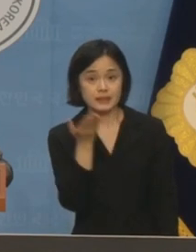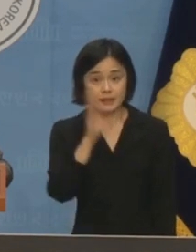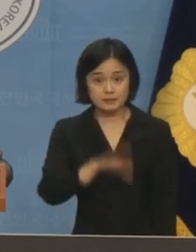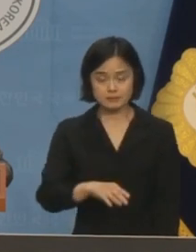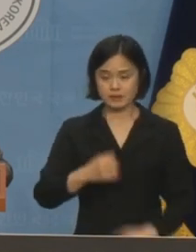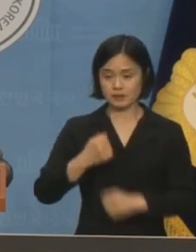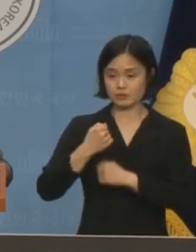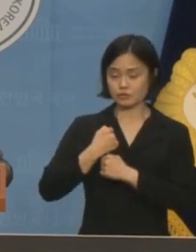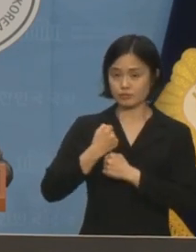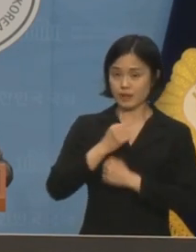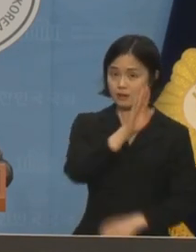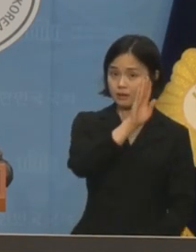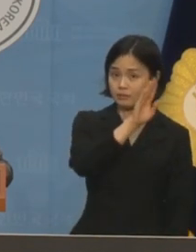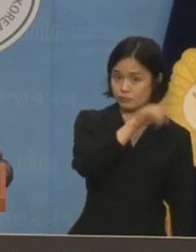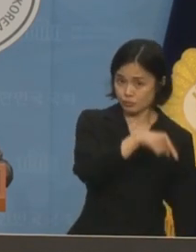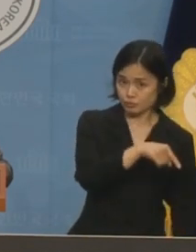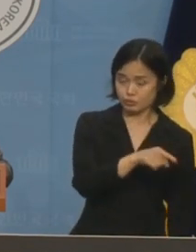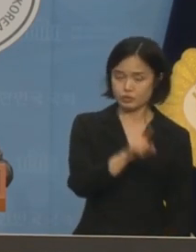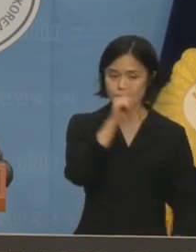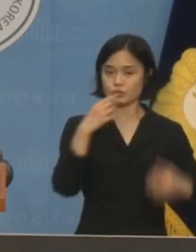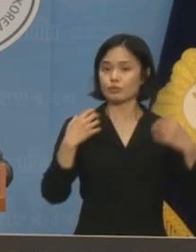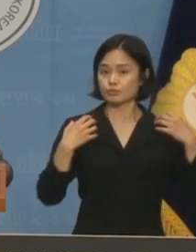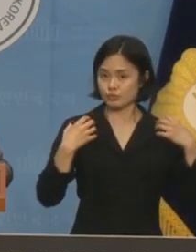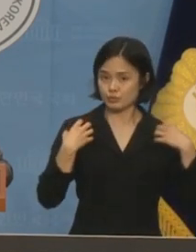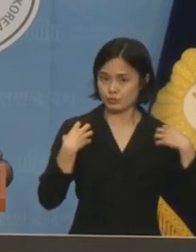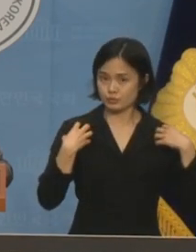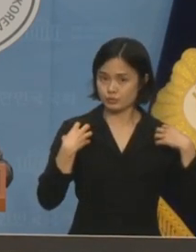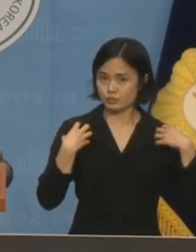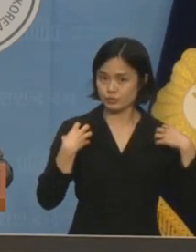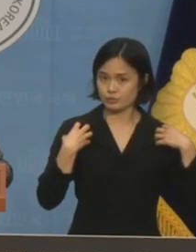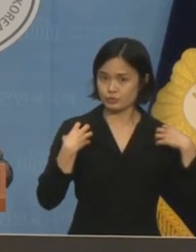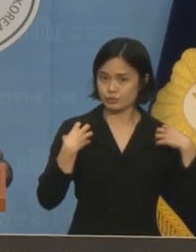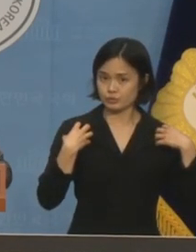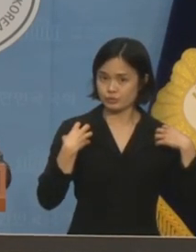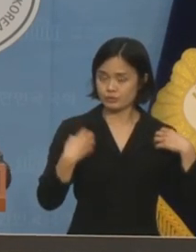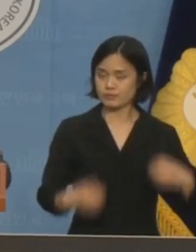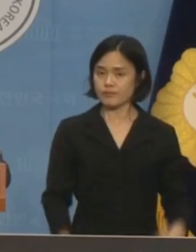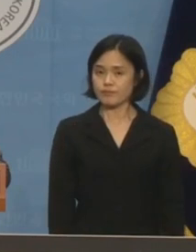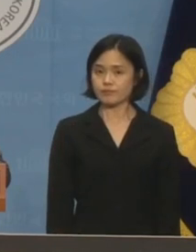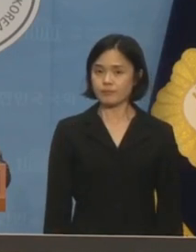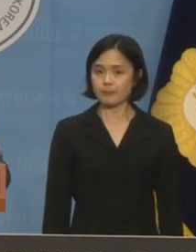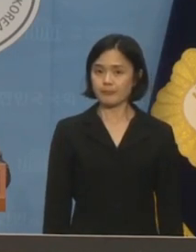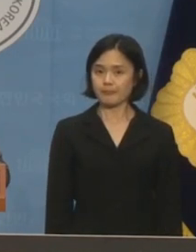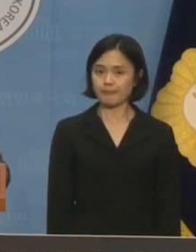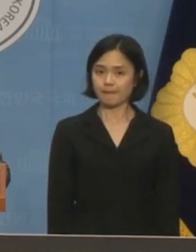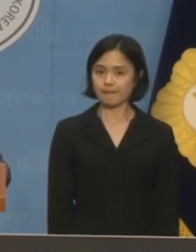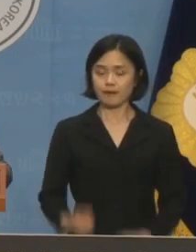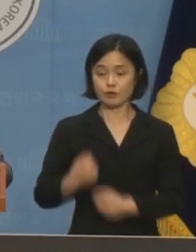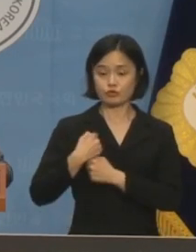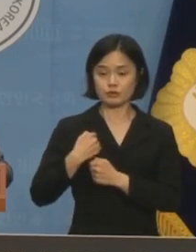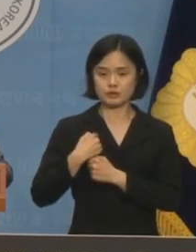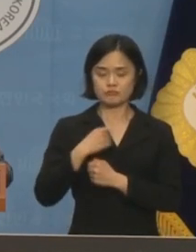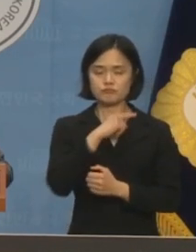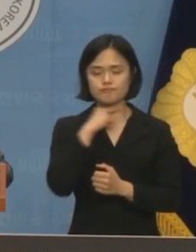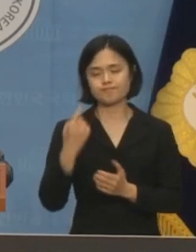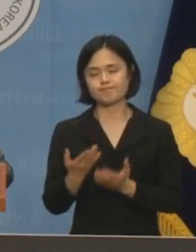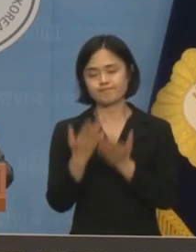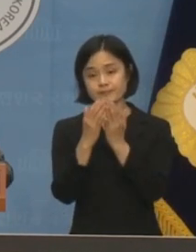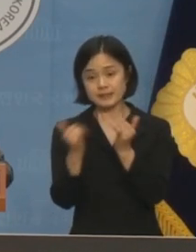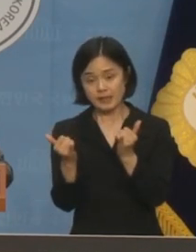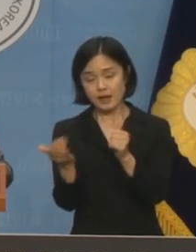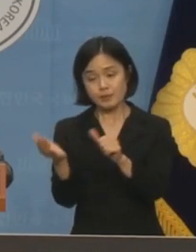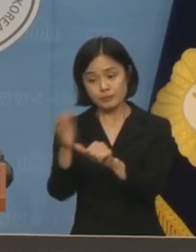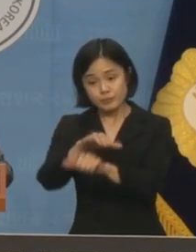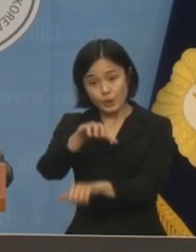또 이런 정보기관에서 어떤 우리 순국자들이 묻히는 묘지에 묻히게 한다고